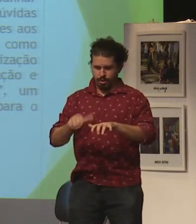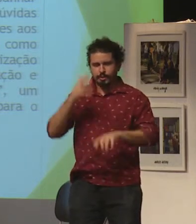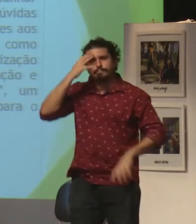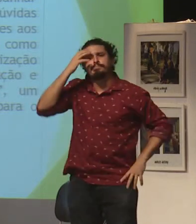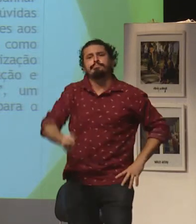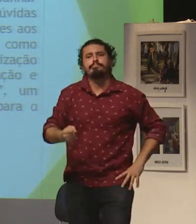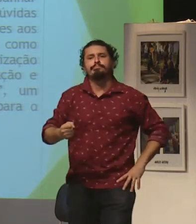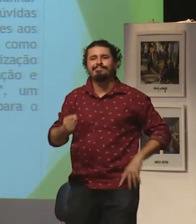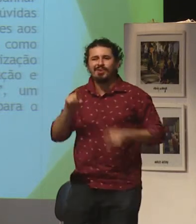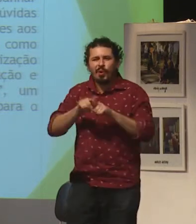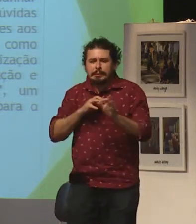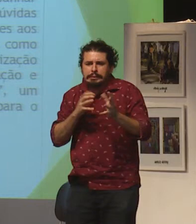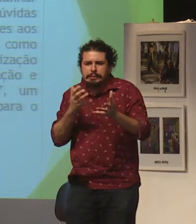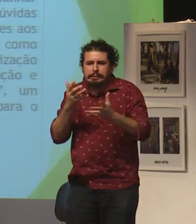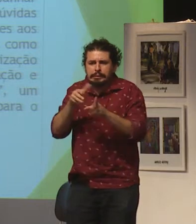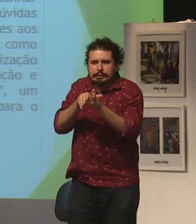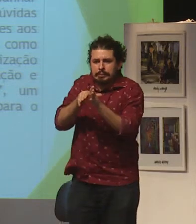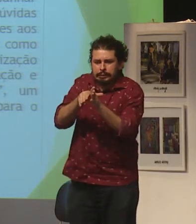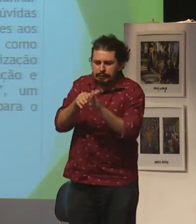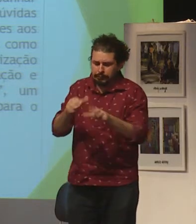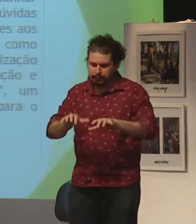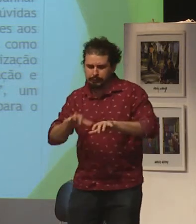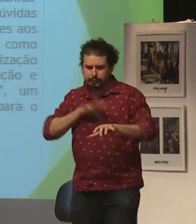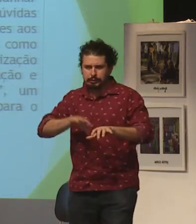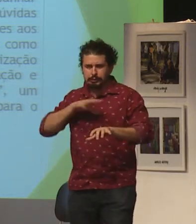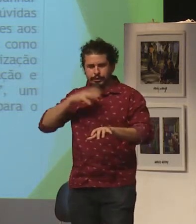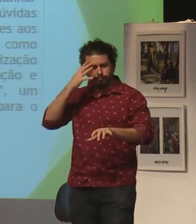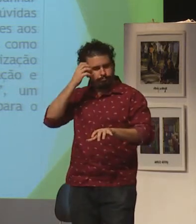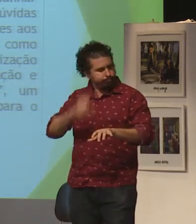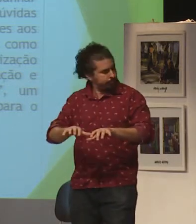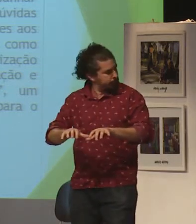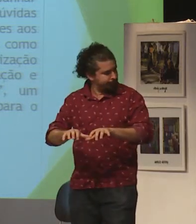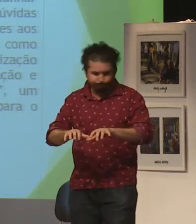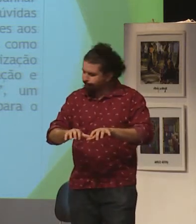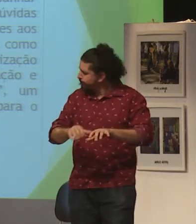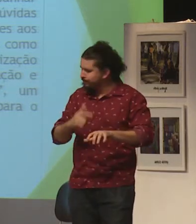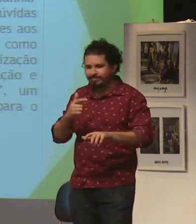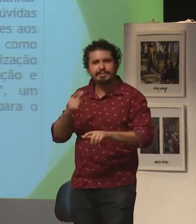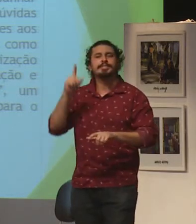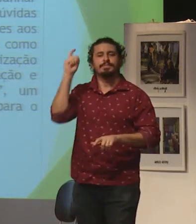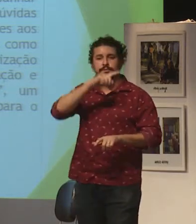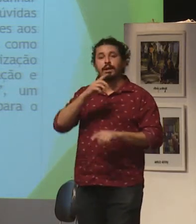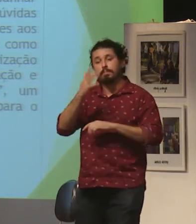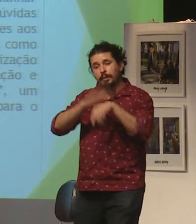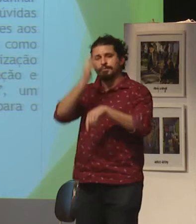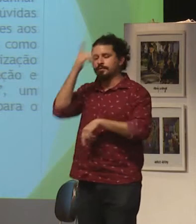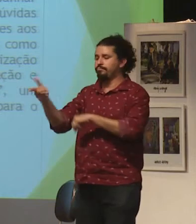configuração direito. Aí a gente termina percebendo que a gente tem que aconselhar, mas o português não consegue dar conta disso. Por isso